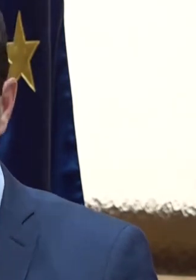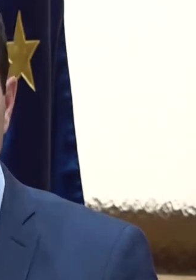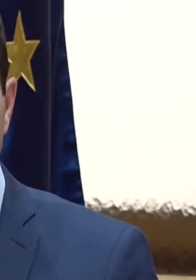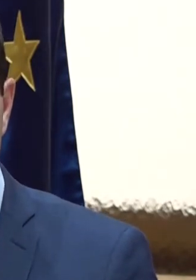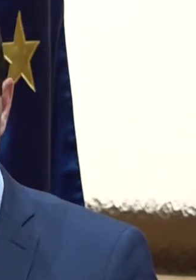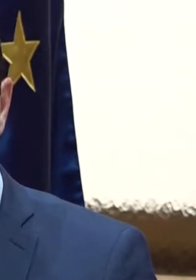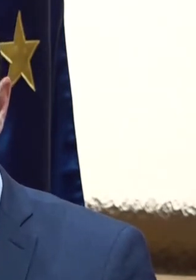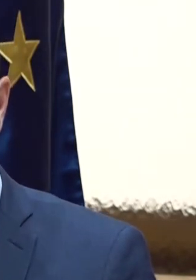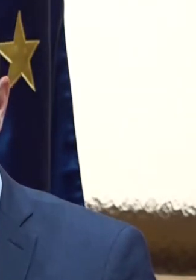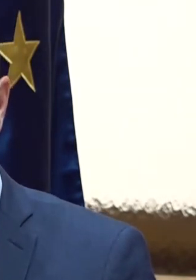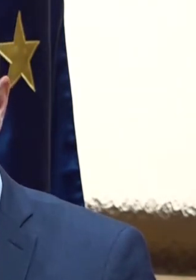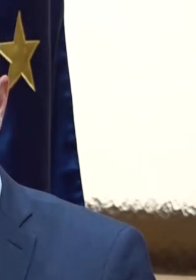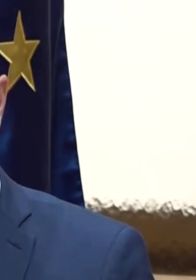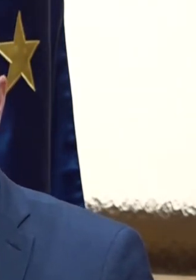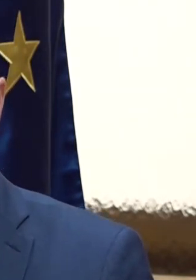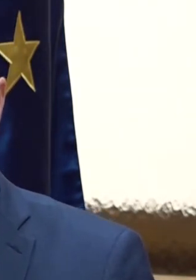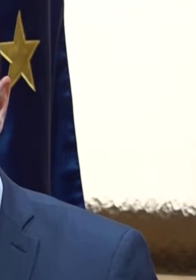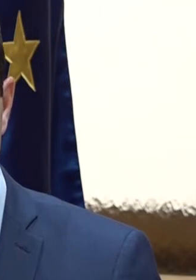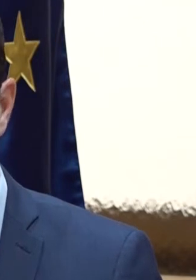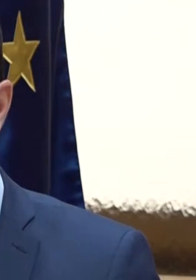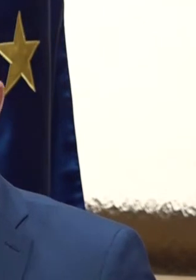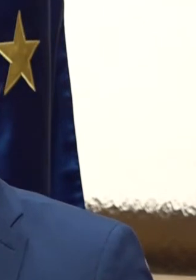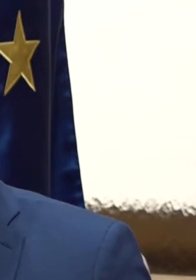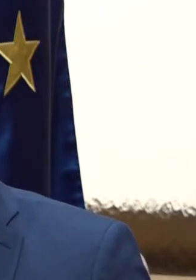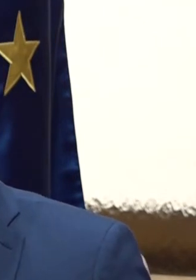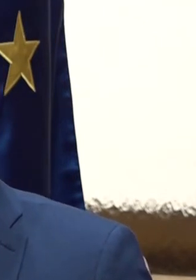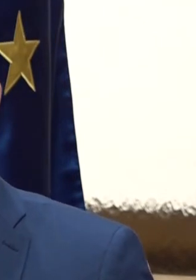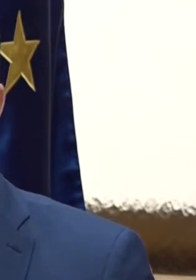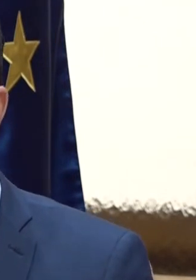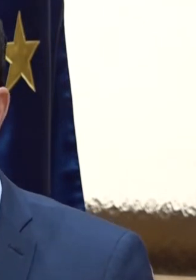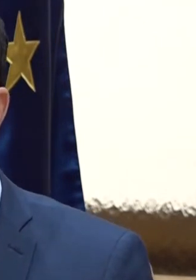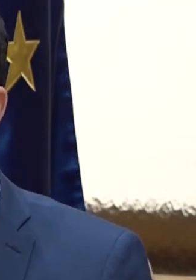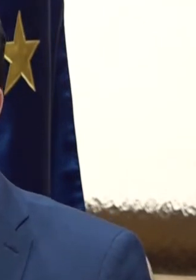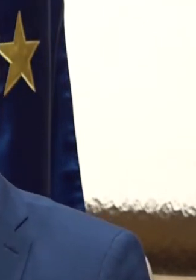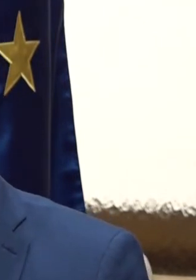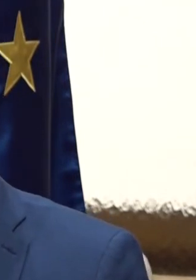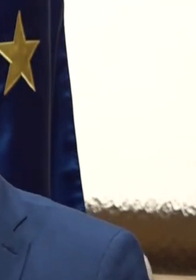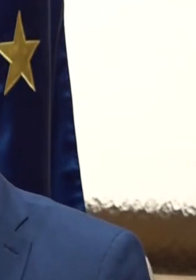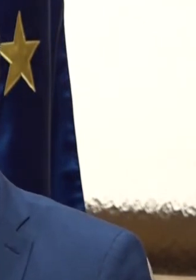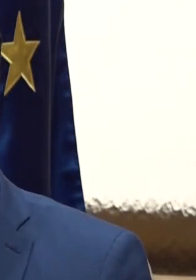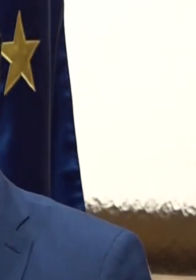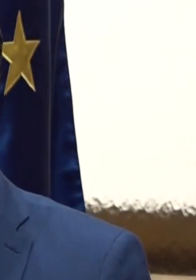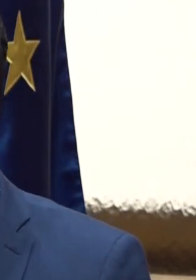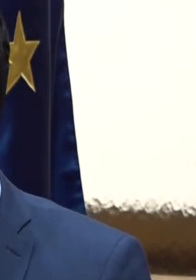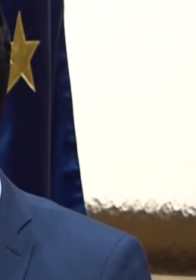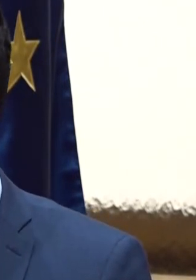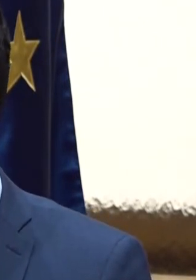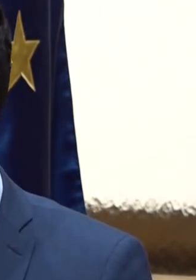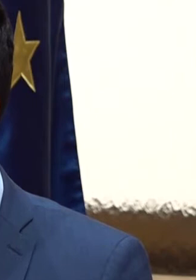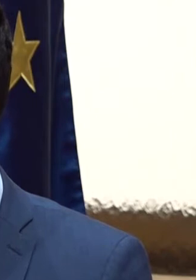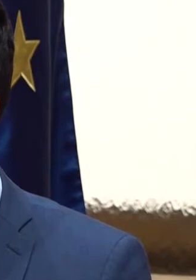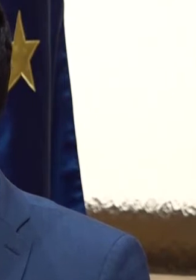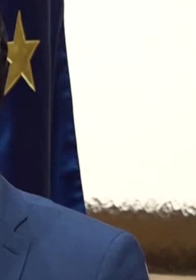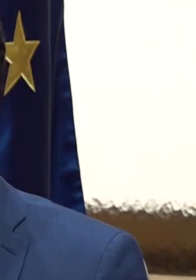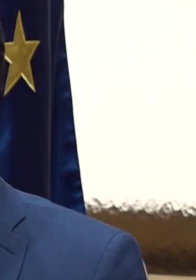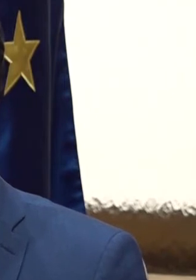V ponedeljek smo imeli sestanek bodoči ministri in aktualni ministri in takrat je bilo dogovoreno, da v tem